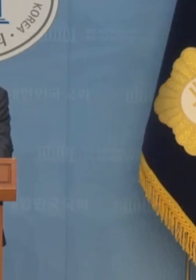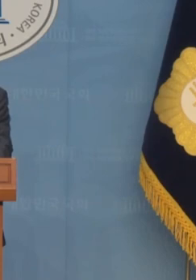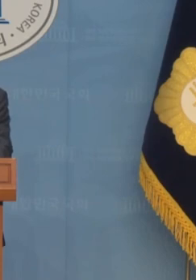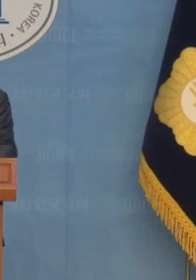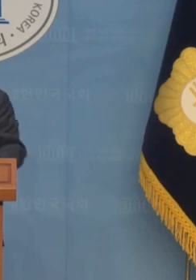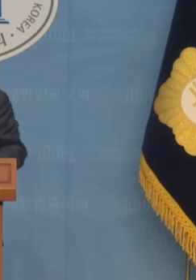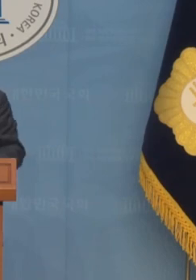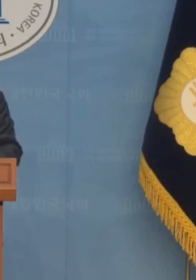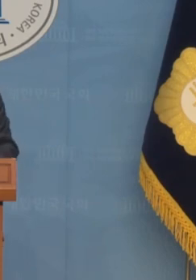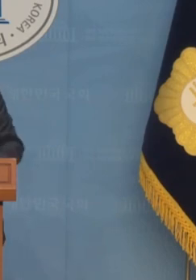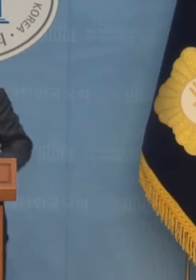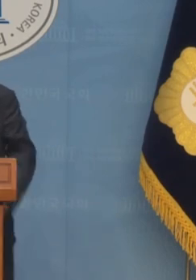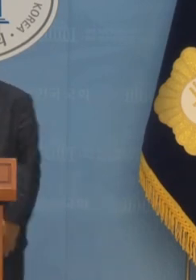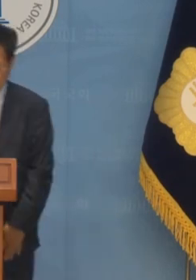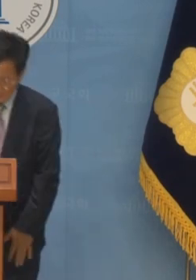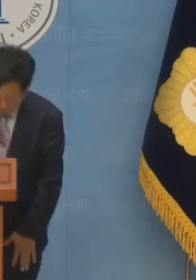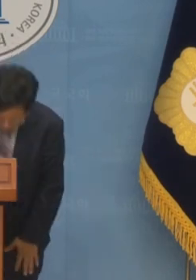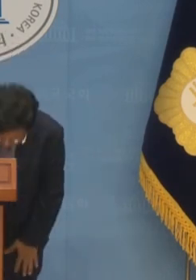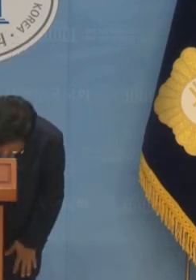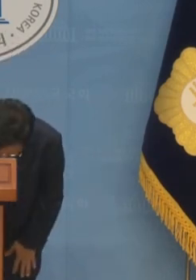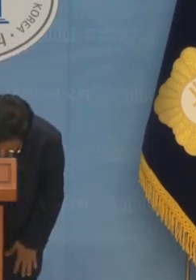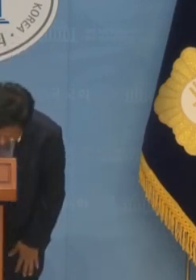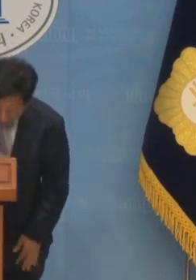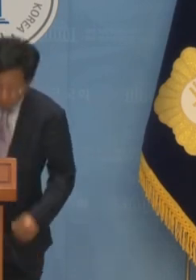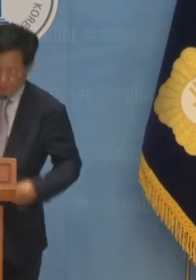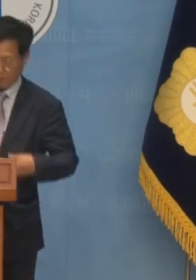한번 정식으로 인사드리겠습니다.